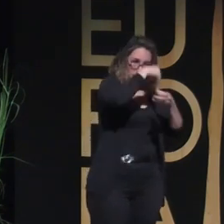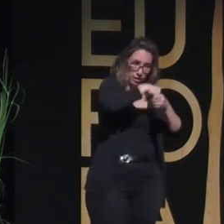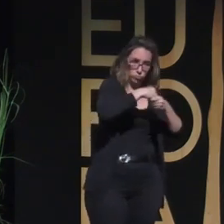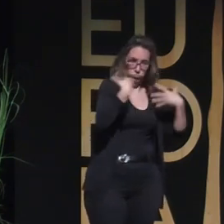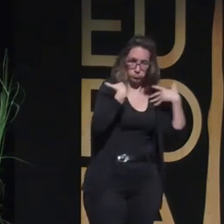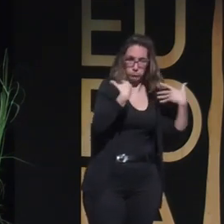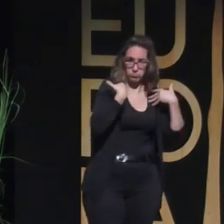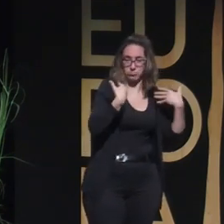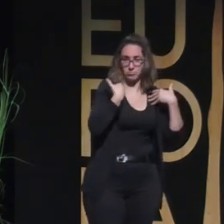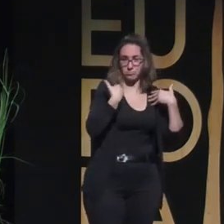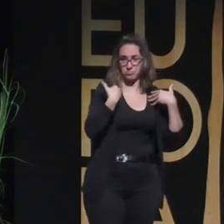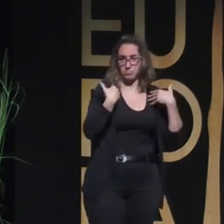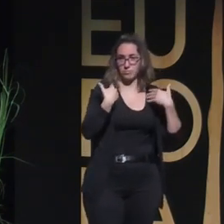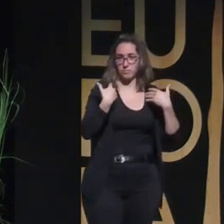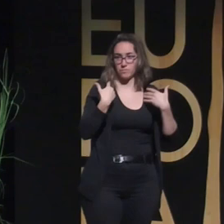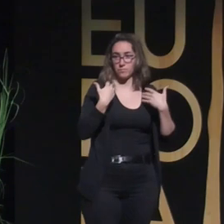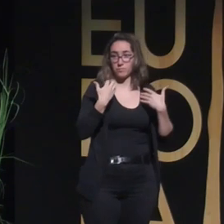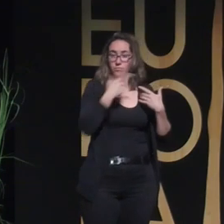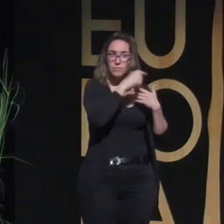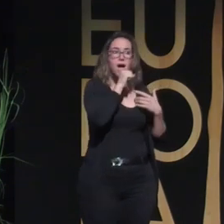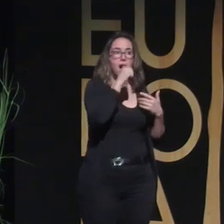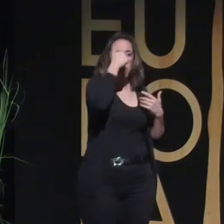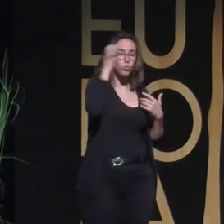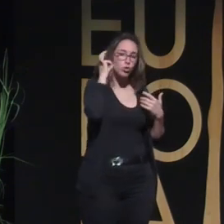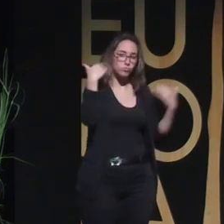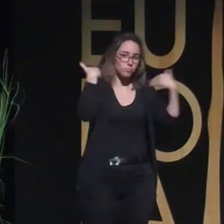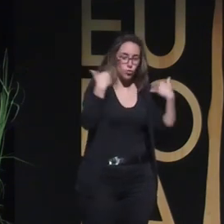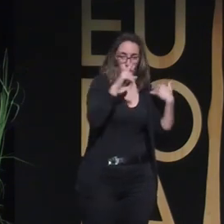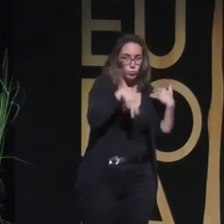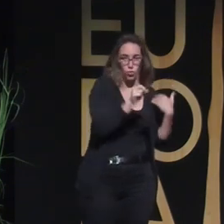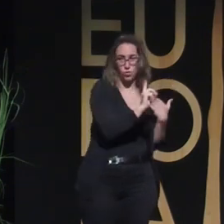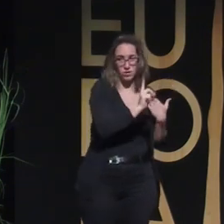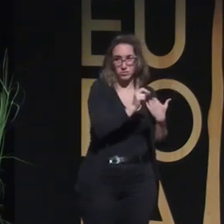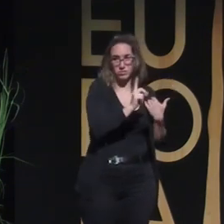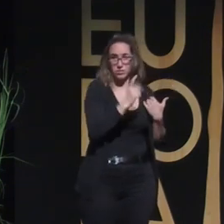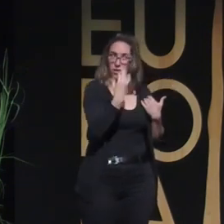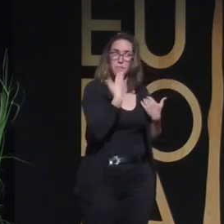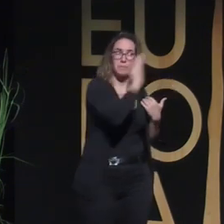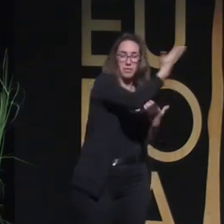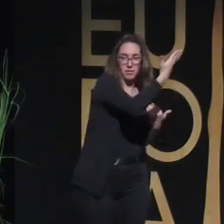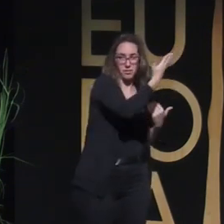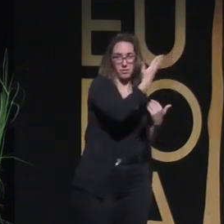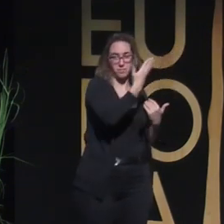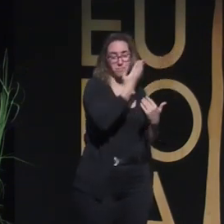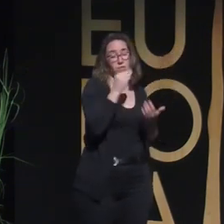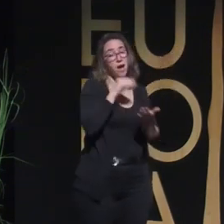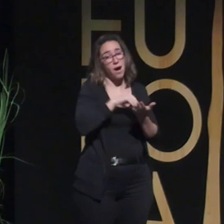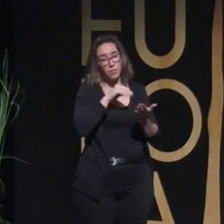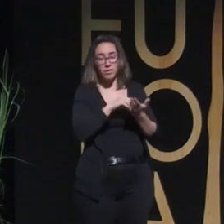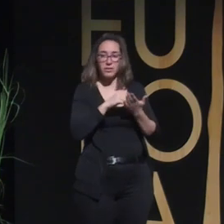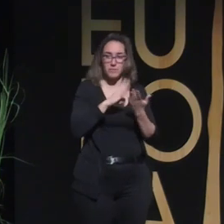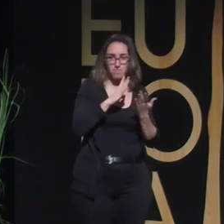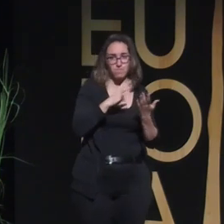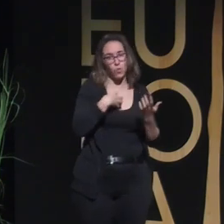que pedir que tienen que dejar de hacer cosas que es lo que les corresponde como abuelos. Pero no siempre es imprescindible. A veces puede ser